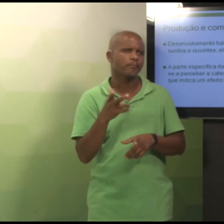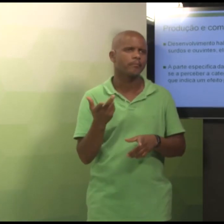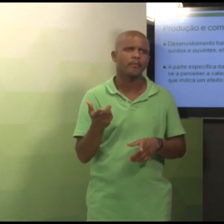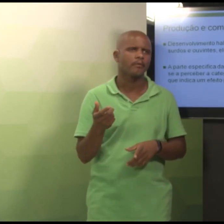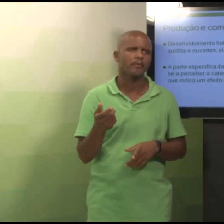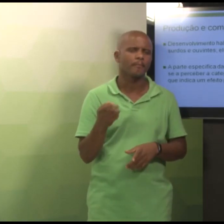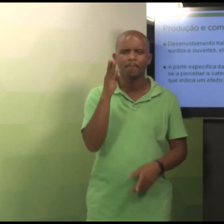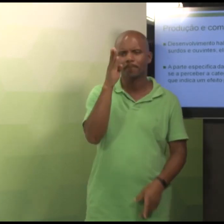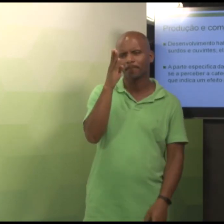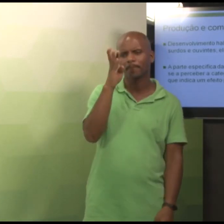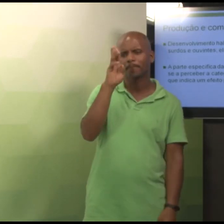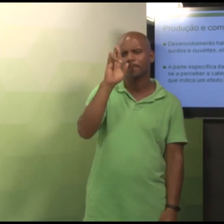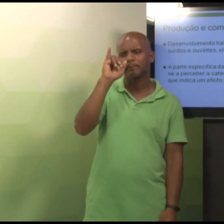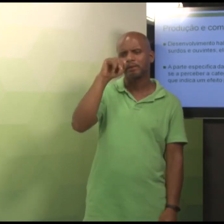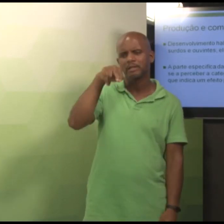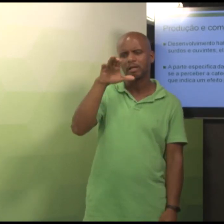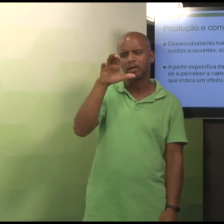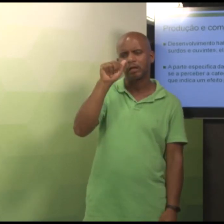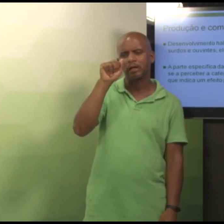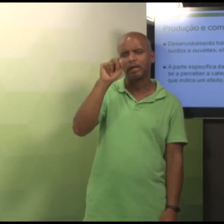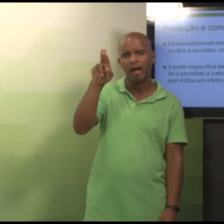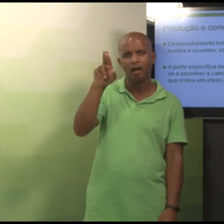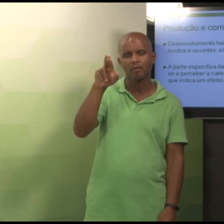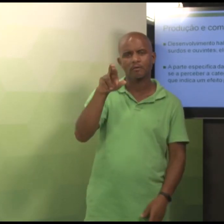Se, por exemplo, vai fazer brincar,